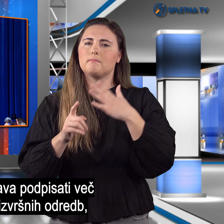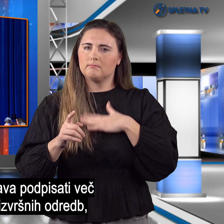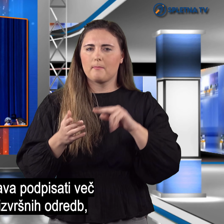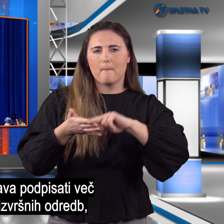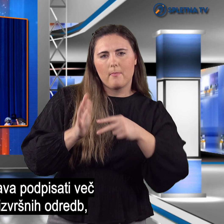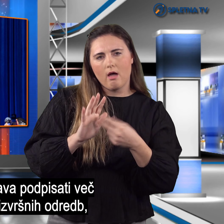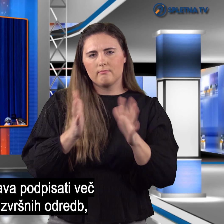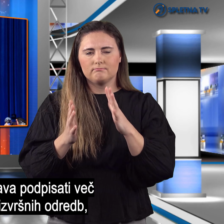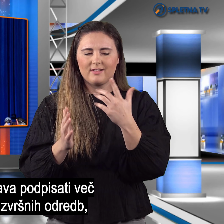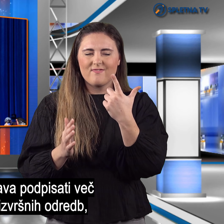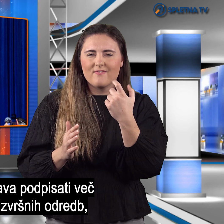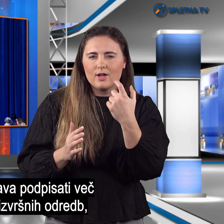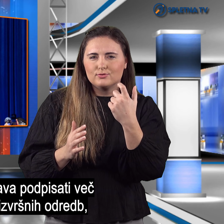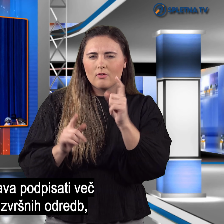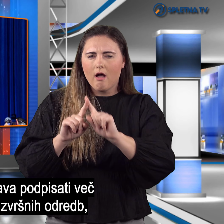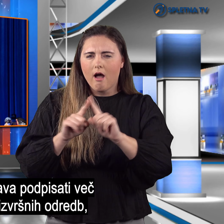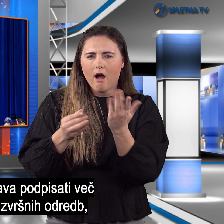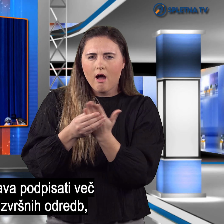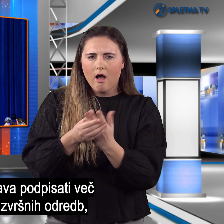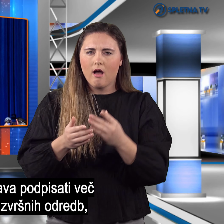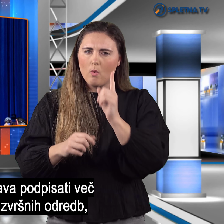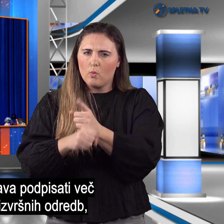odredb, med njimi številne izvršne ukaze.